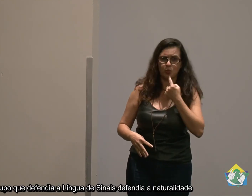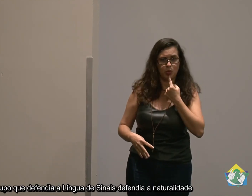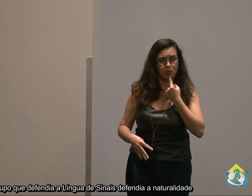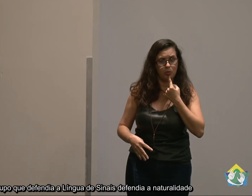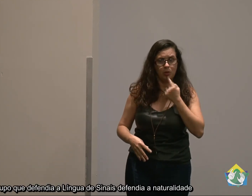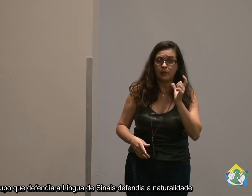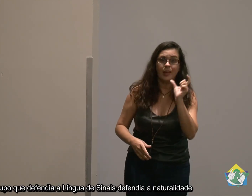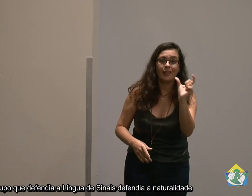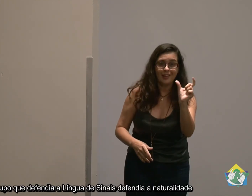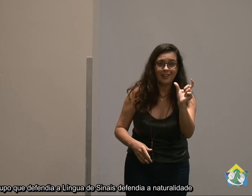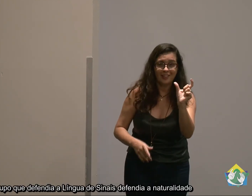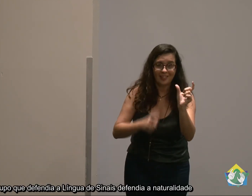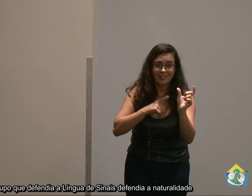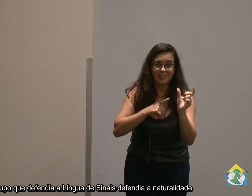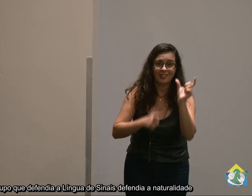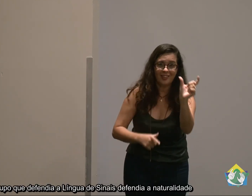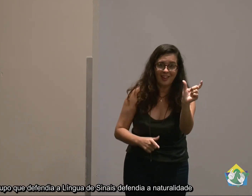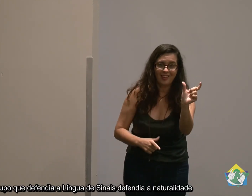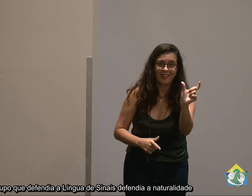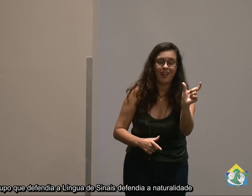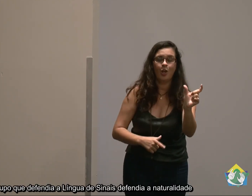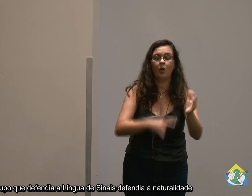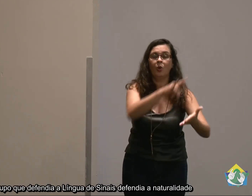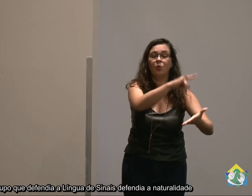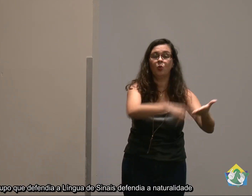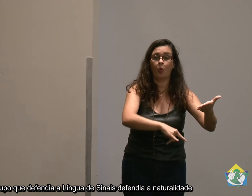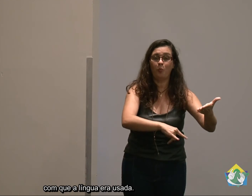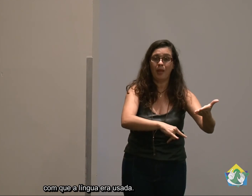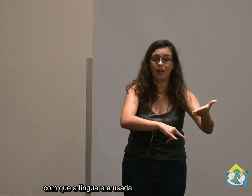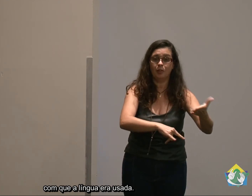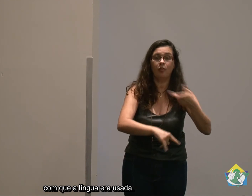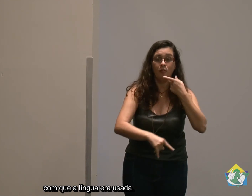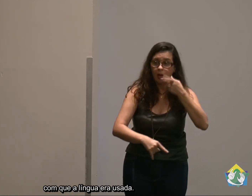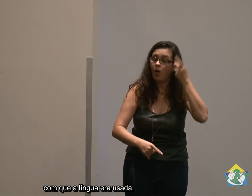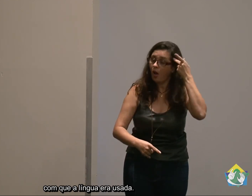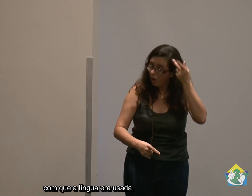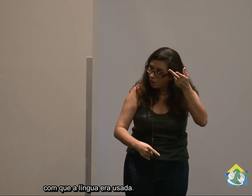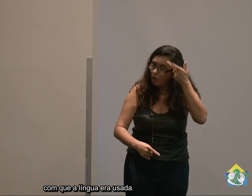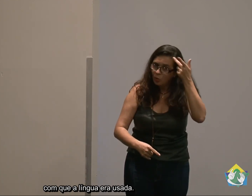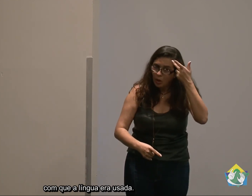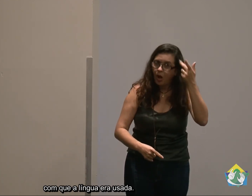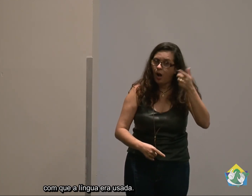o grupo que defendia o uso da língua de sinais defendia a naturalidade com que a língua de sinais era usada